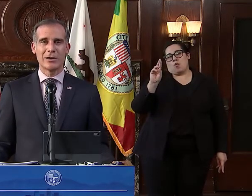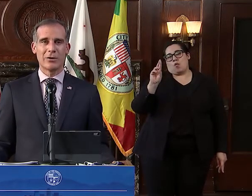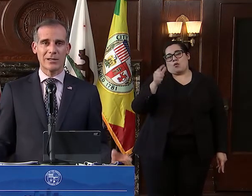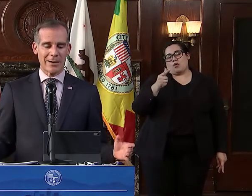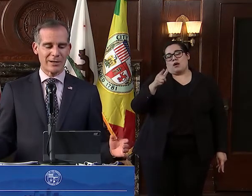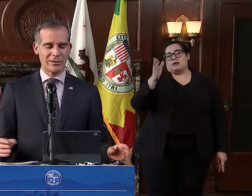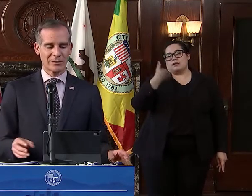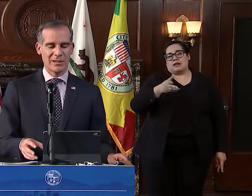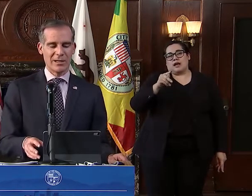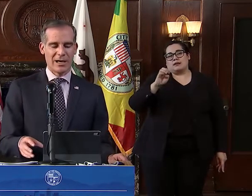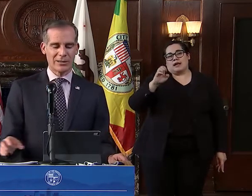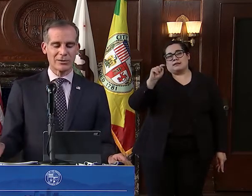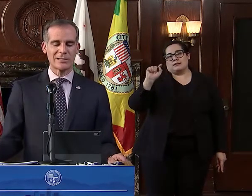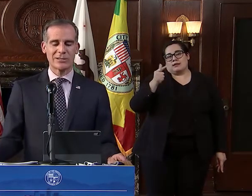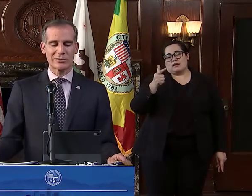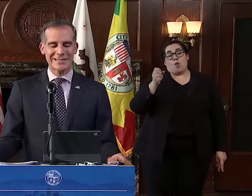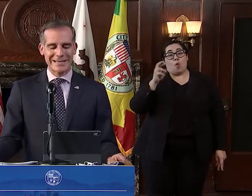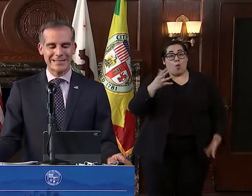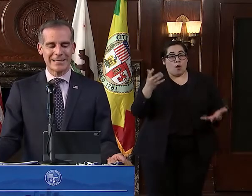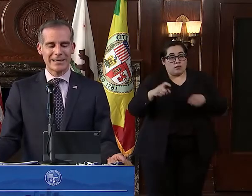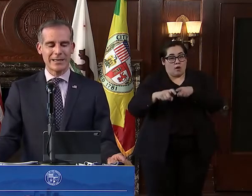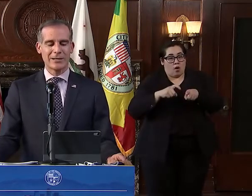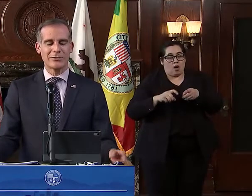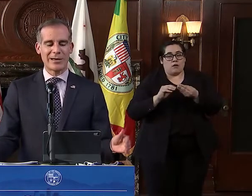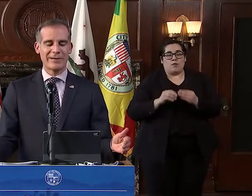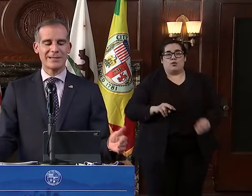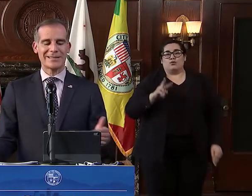coronavirus.lacity.org/testing o llámanos a